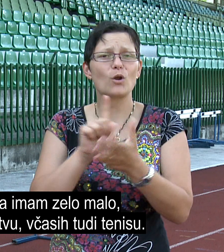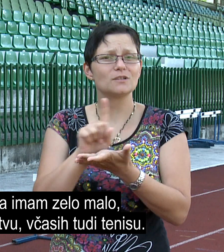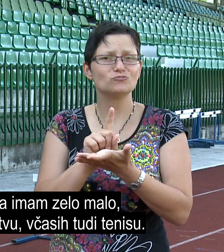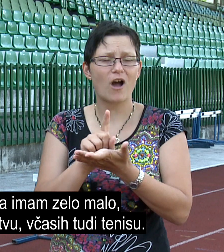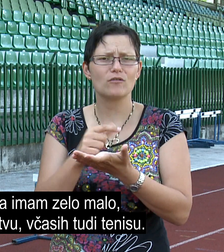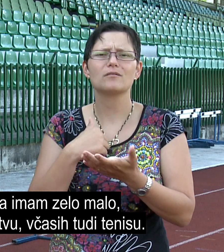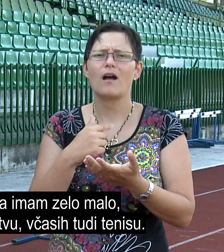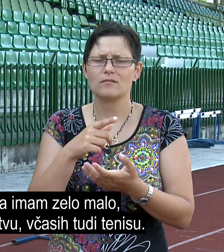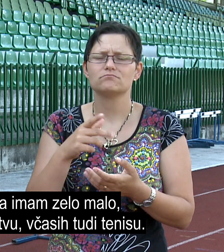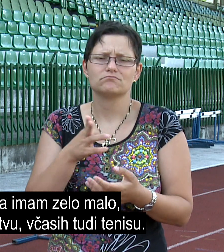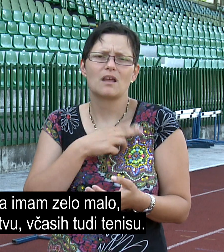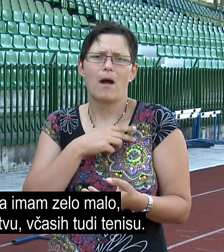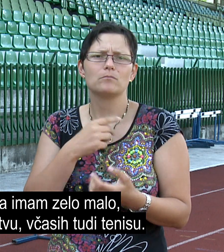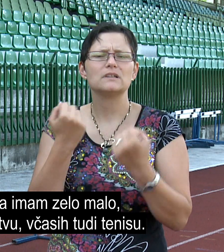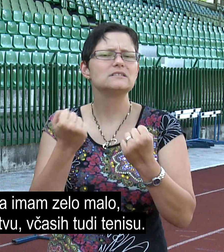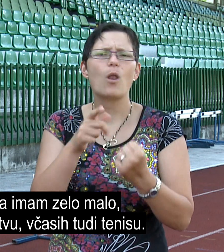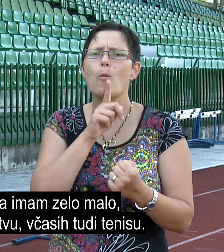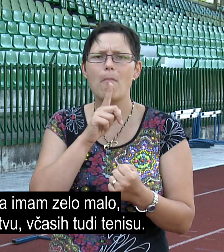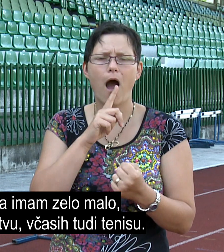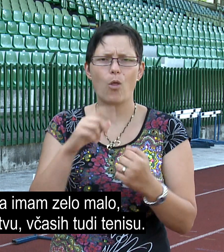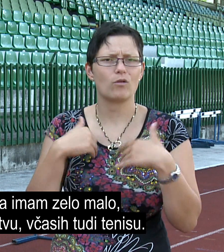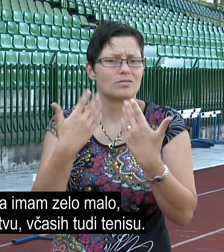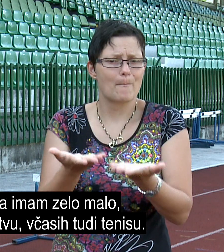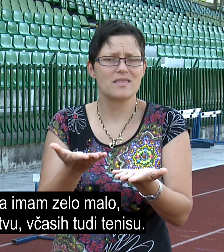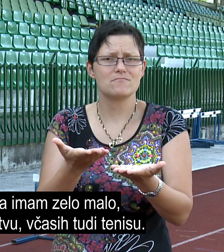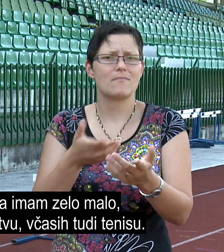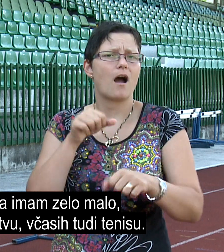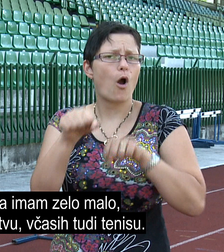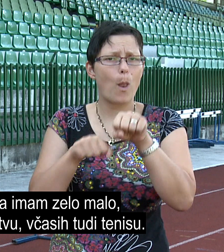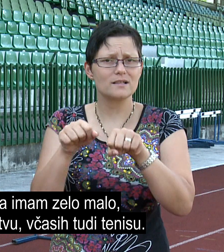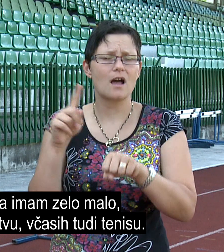ga imam zelo malo, ga namenim kolesarstvu in včasih tudi tenisu.